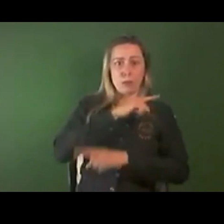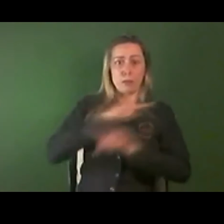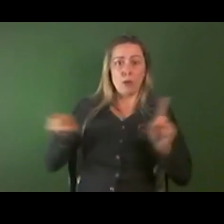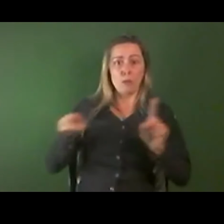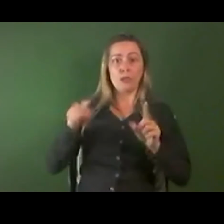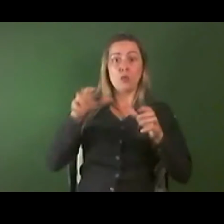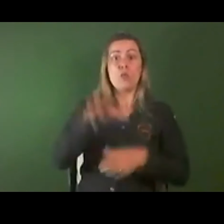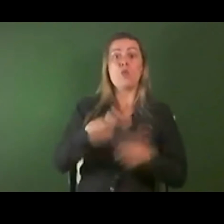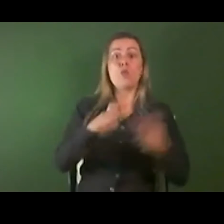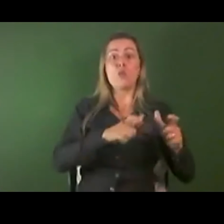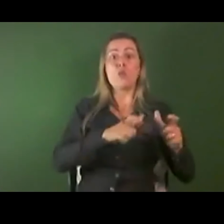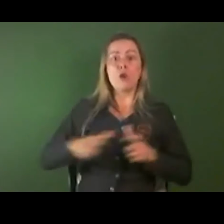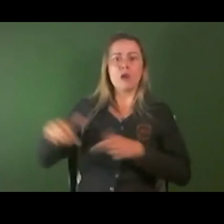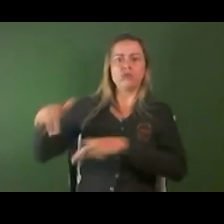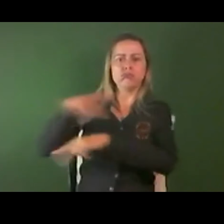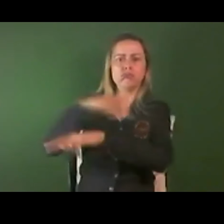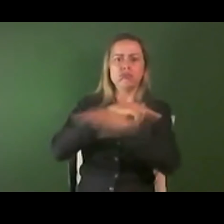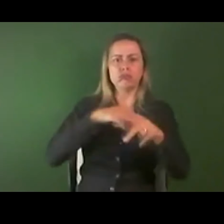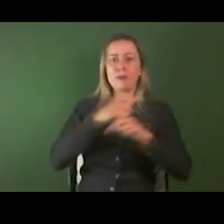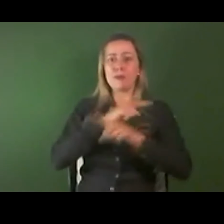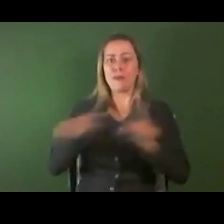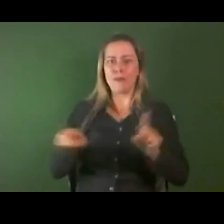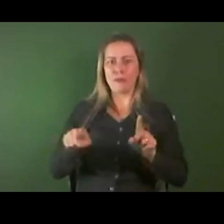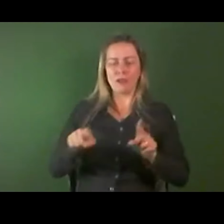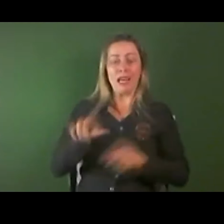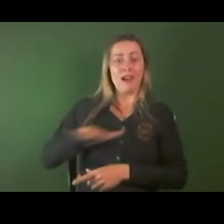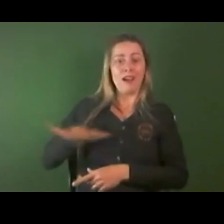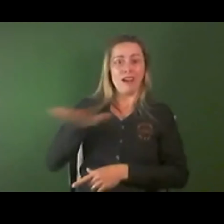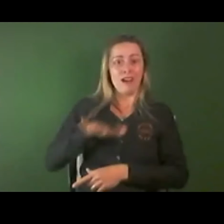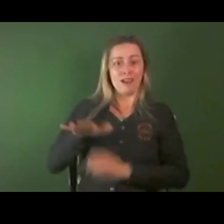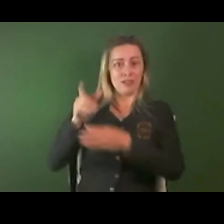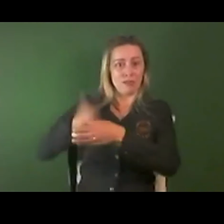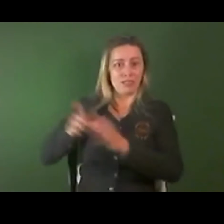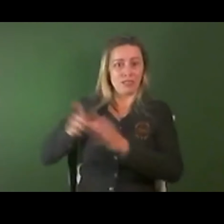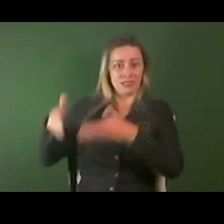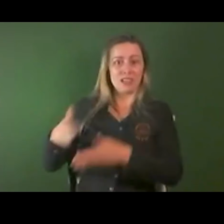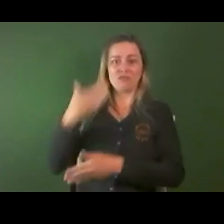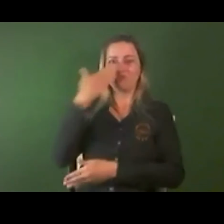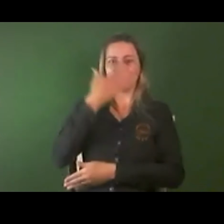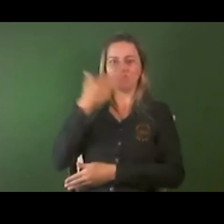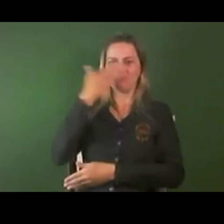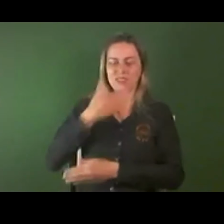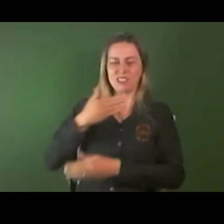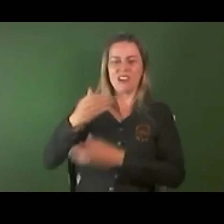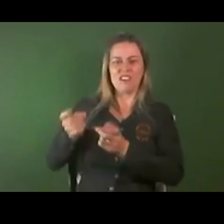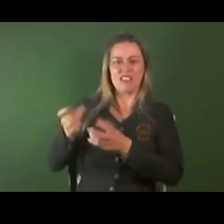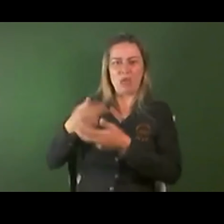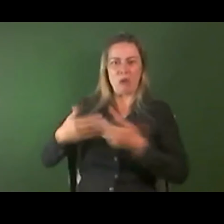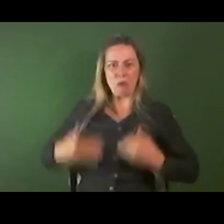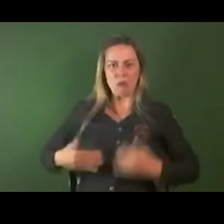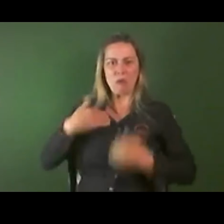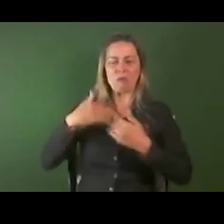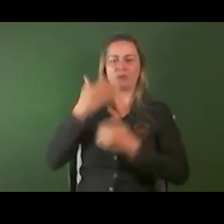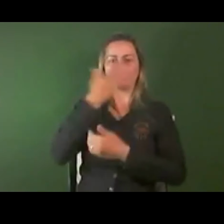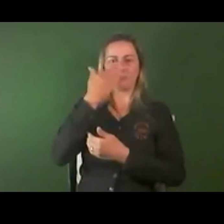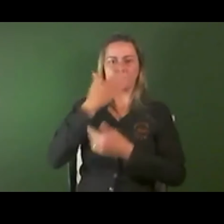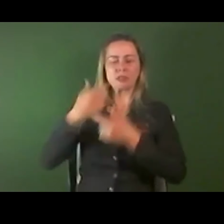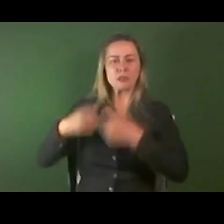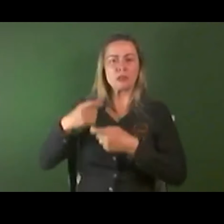não podiam circular. E tinham certas áreas da cidade, a área de prostituição, que foi transformada para receber